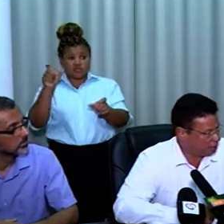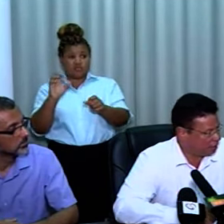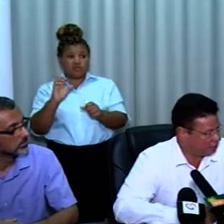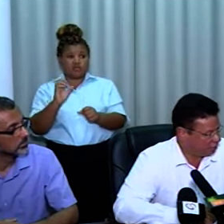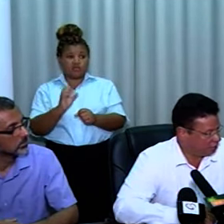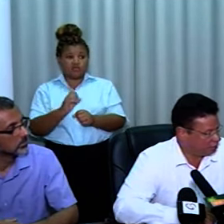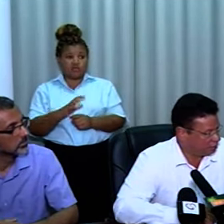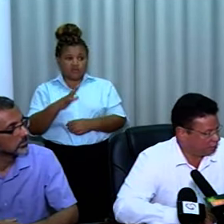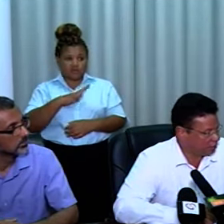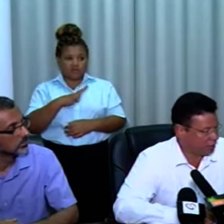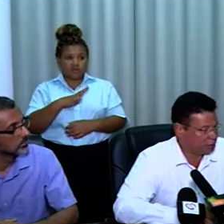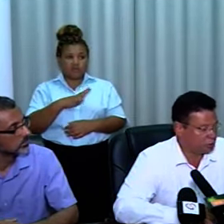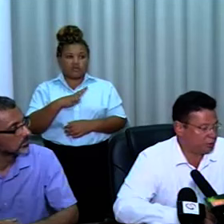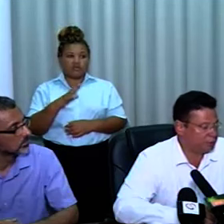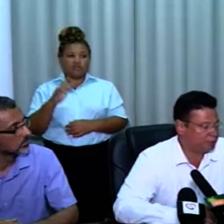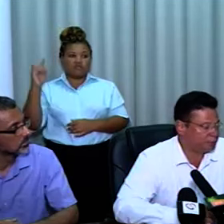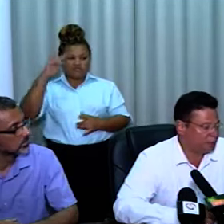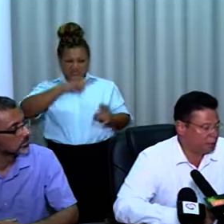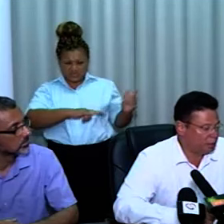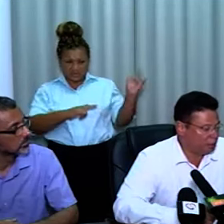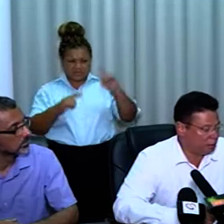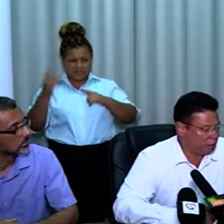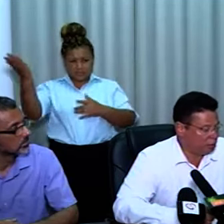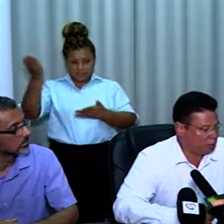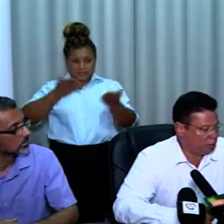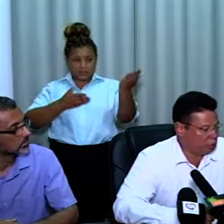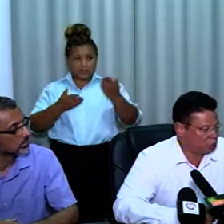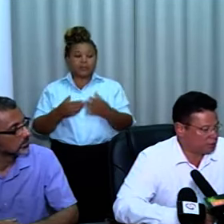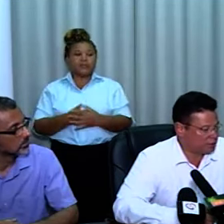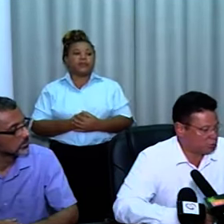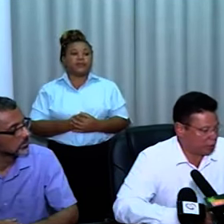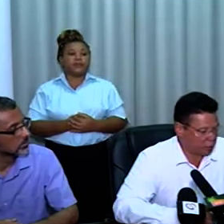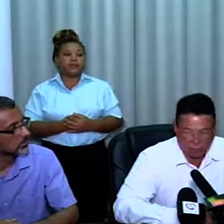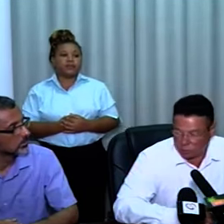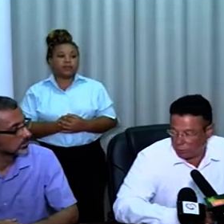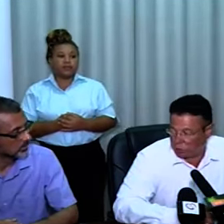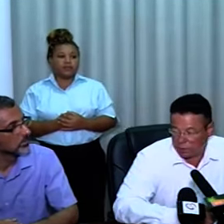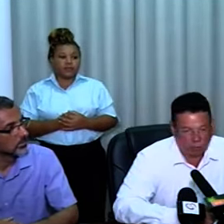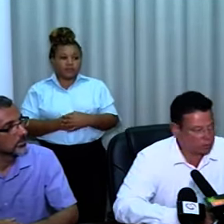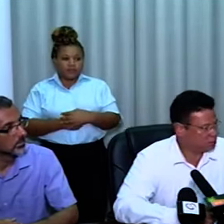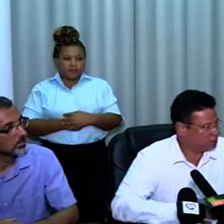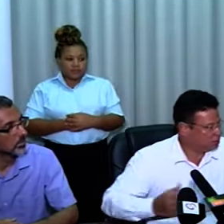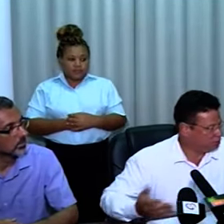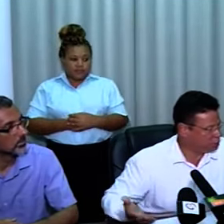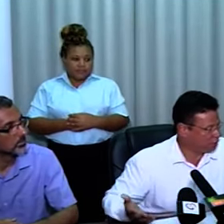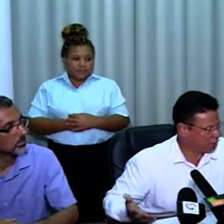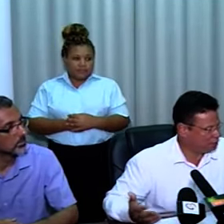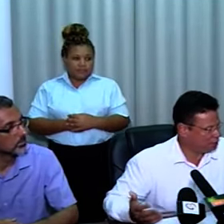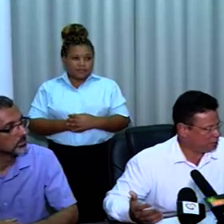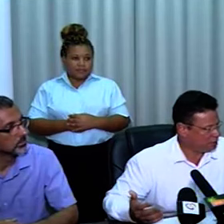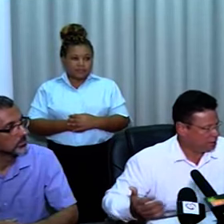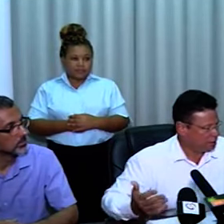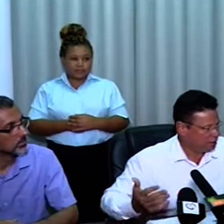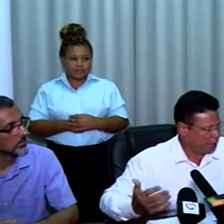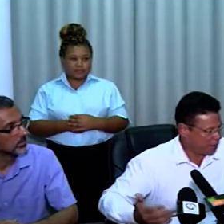qui est arrivée, additionnelle. Le côté sans isolation, le docteur Louange, à cause de l'histoire, qui